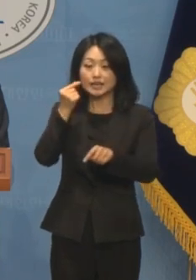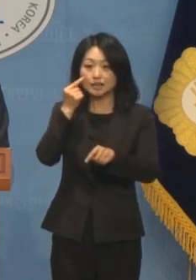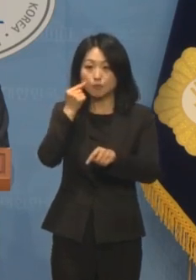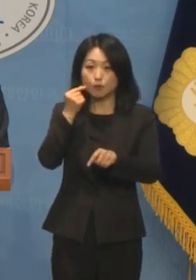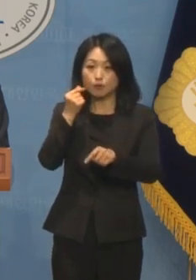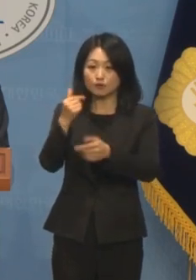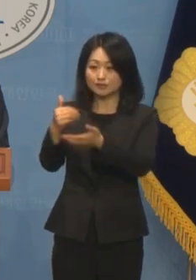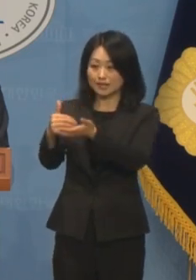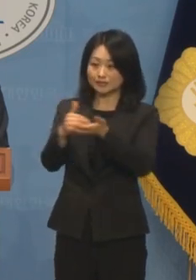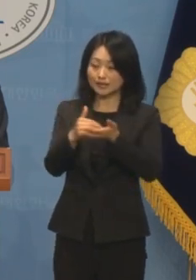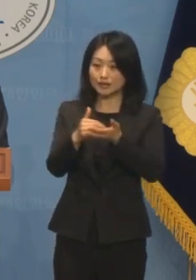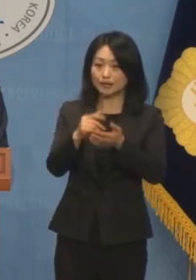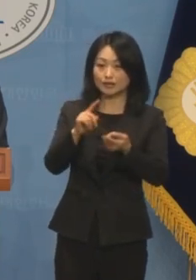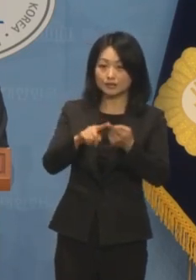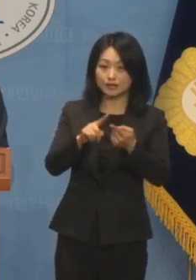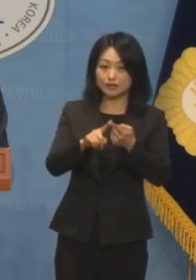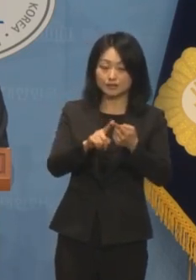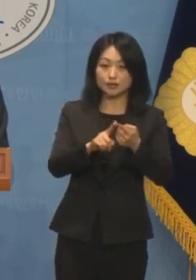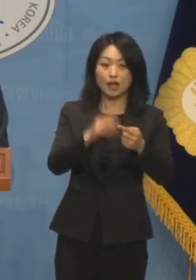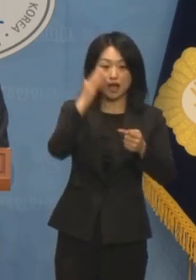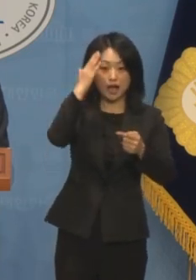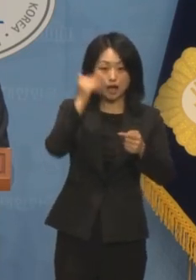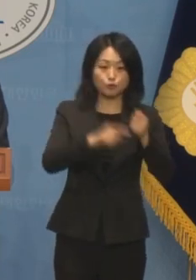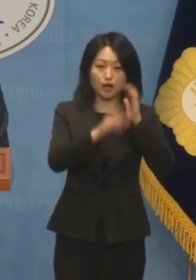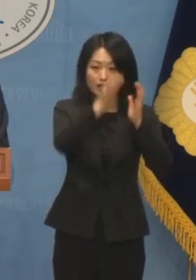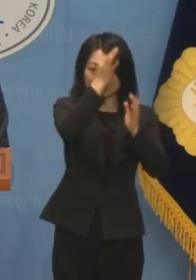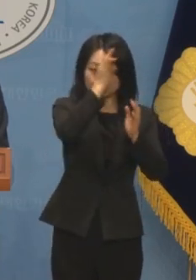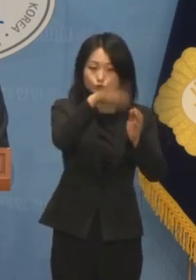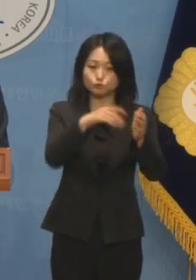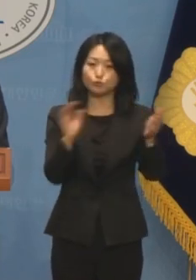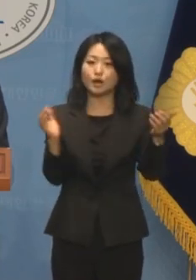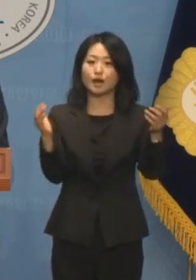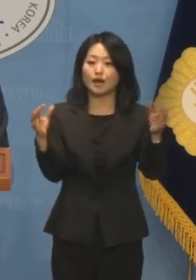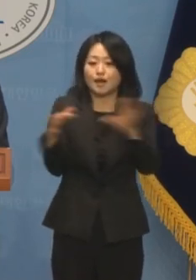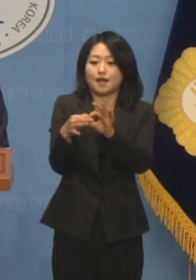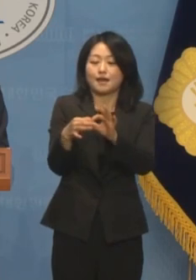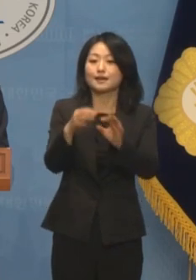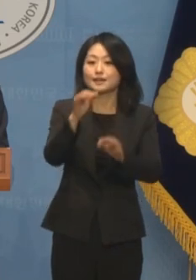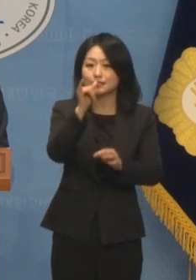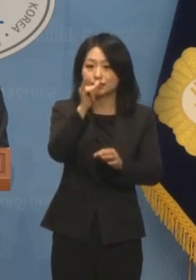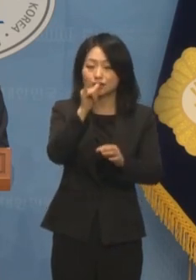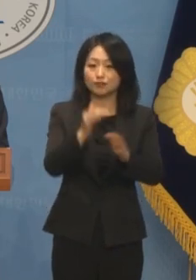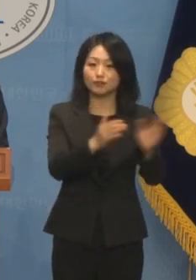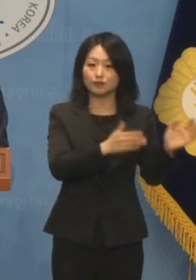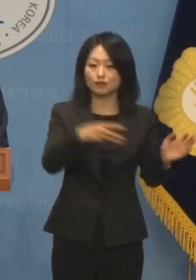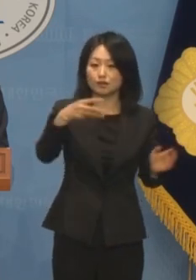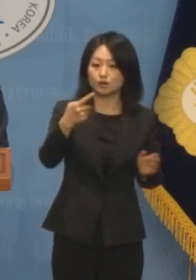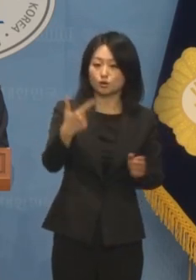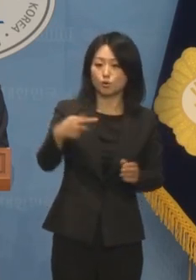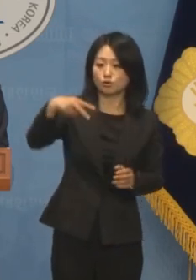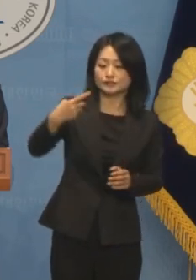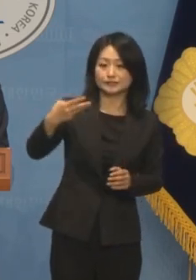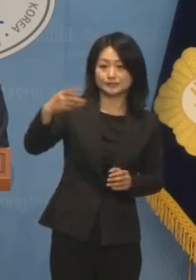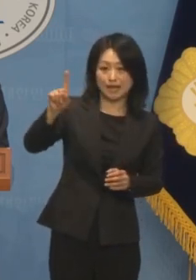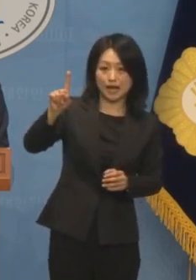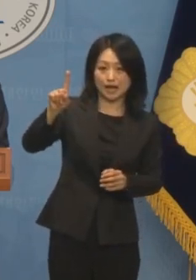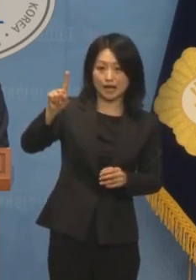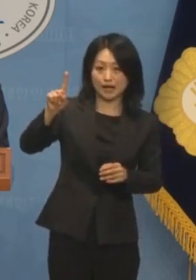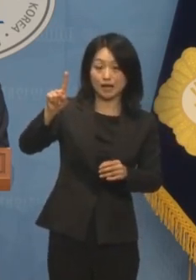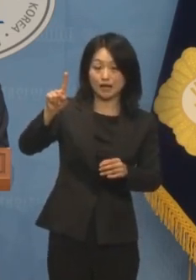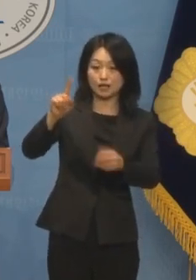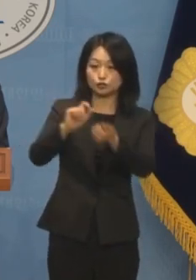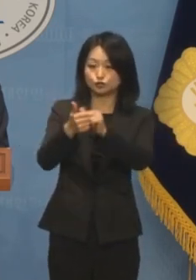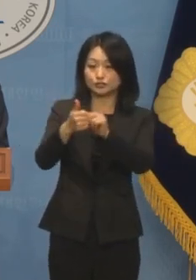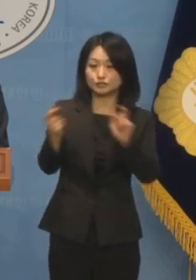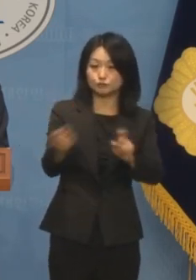주장을 두둔하고 있는 셈입니다. 지난 정부와 론스타 간 국제투자 분쟁 소송 과정에서